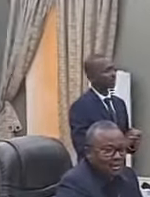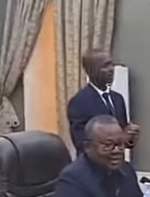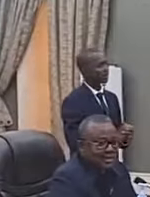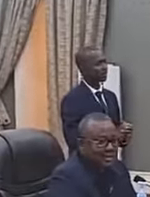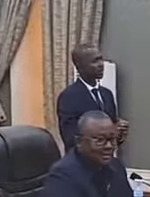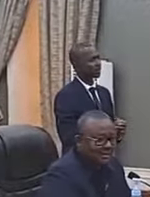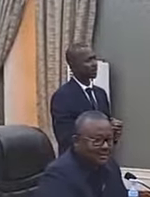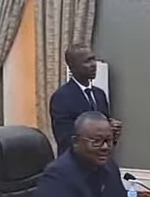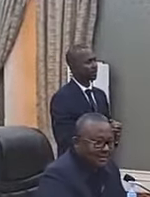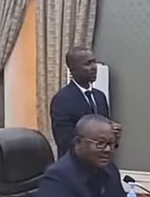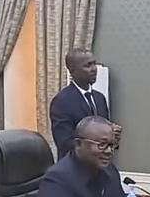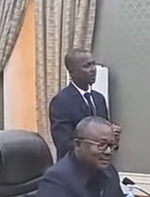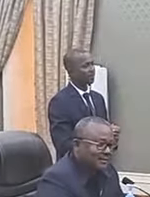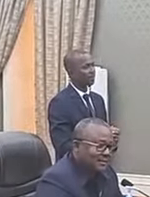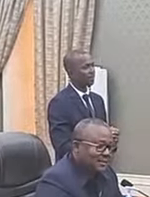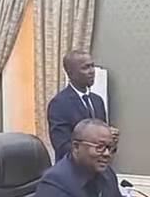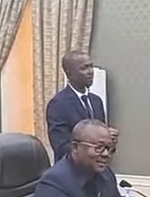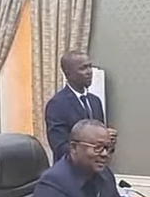Monsieur Natal.